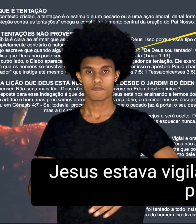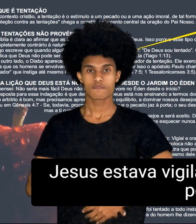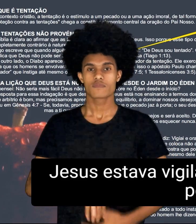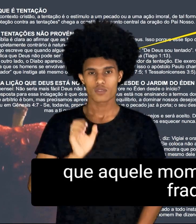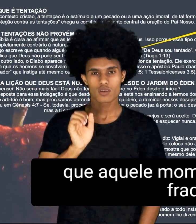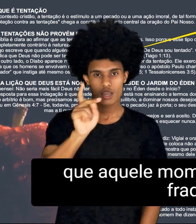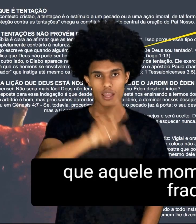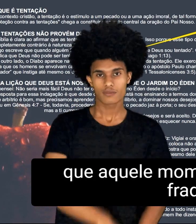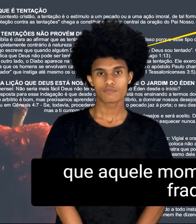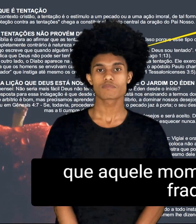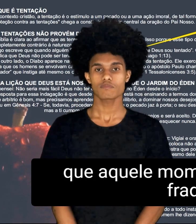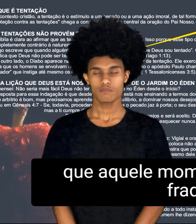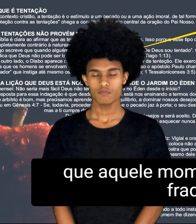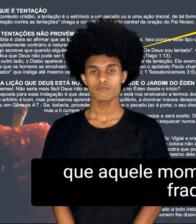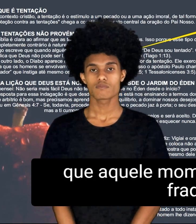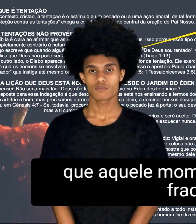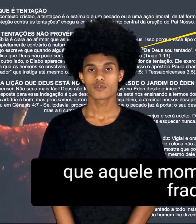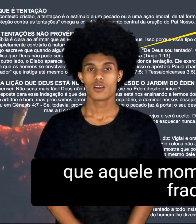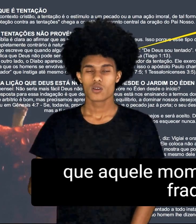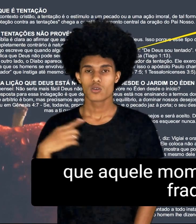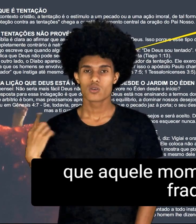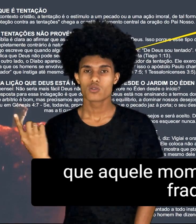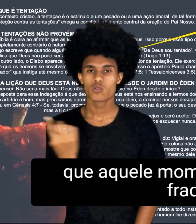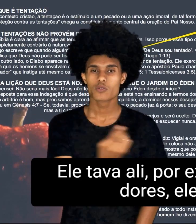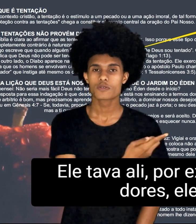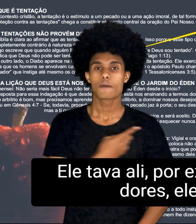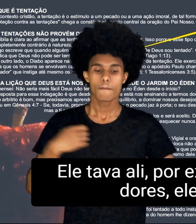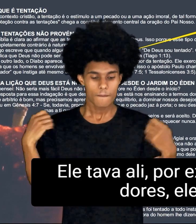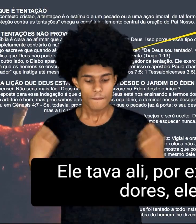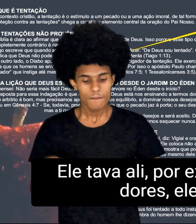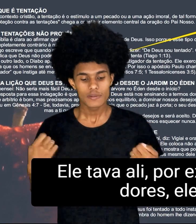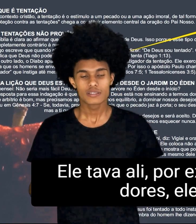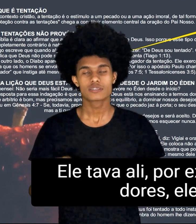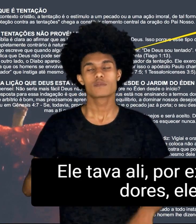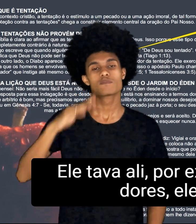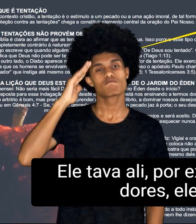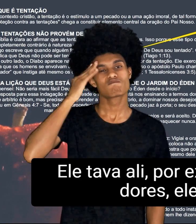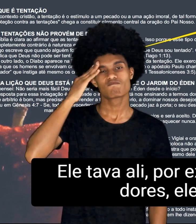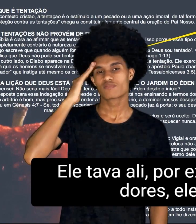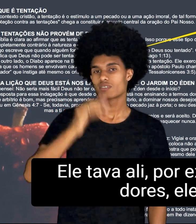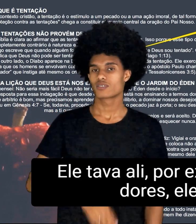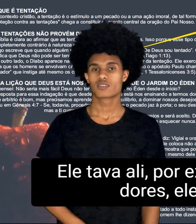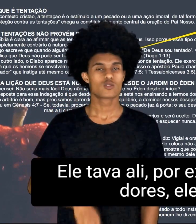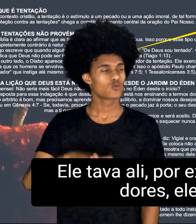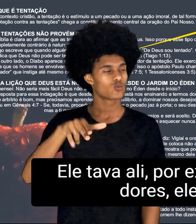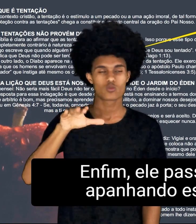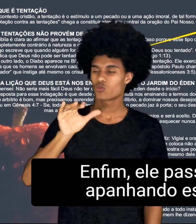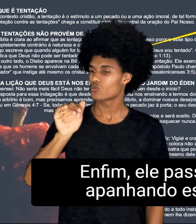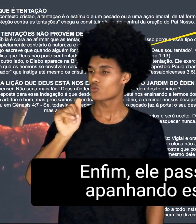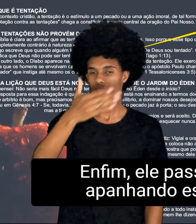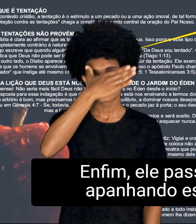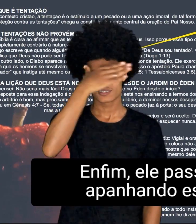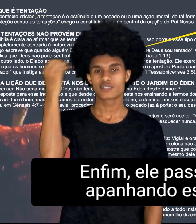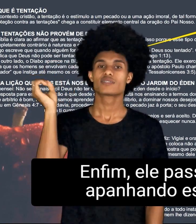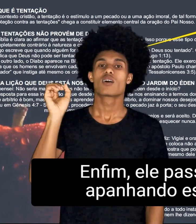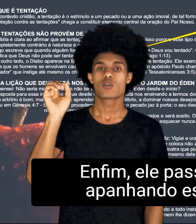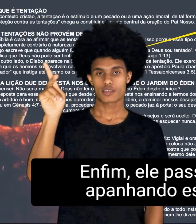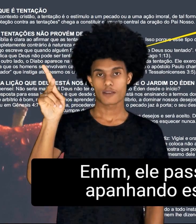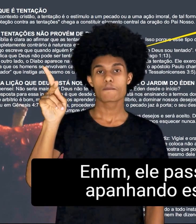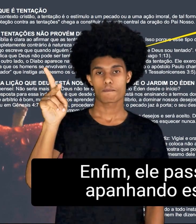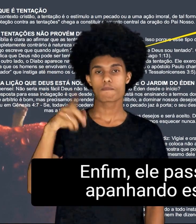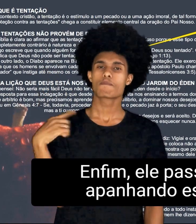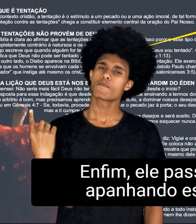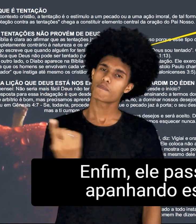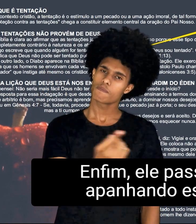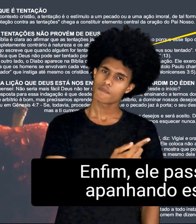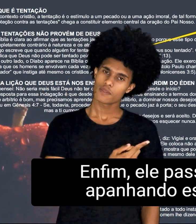poderia falar que aquilo era um momento de fraqueza seu, né? Ele estava ali, por exemplo, sentindo as maiores dores, ele já estava fadigado. Enfim, ele passou a